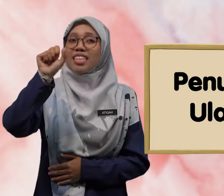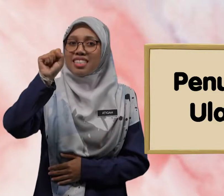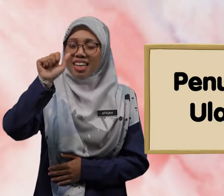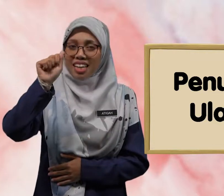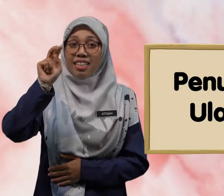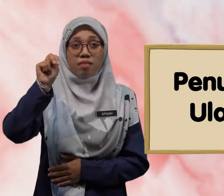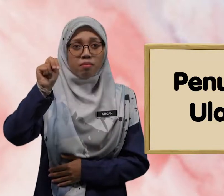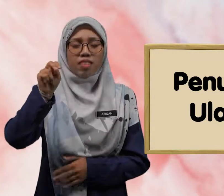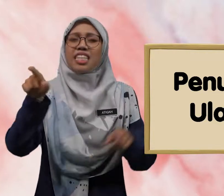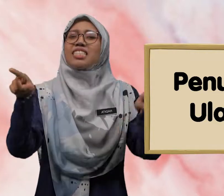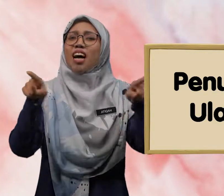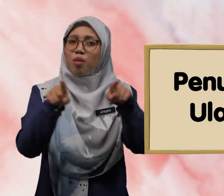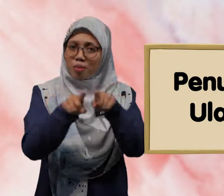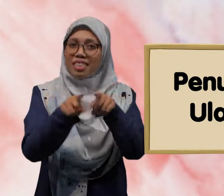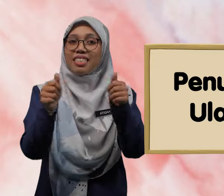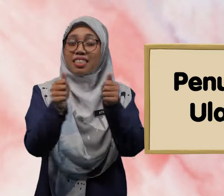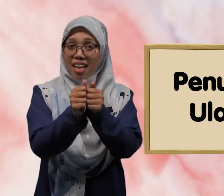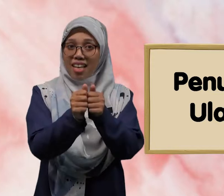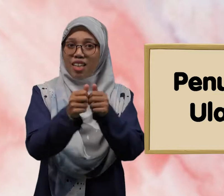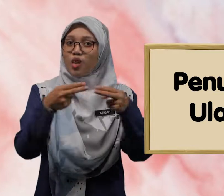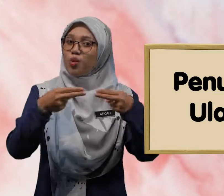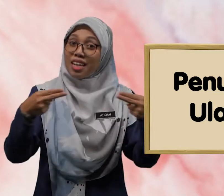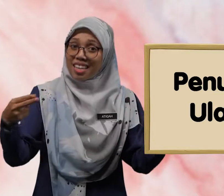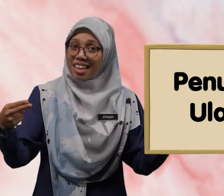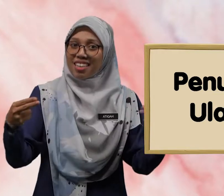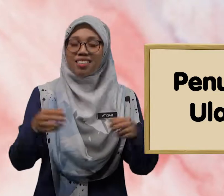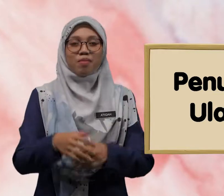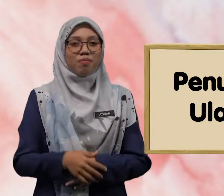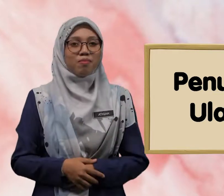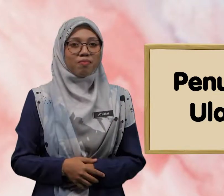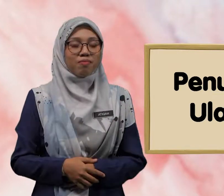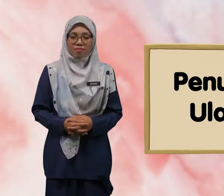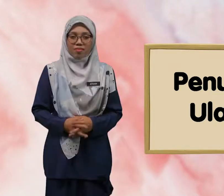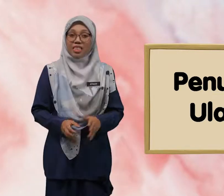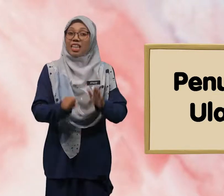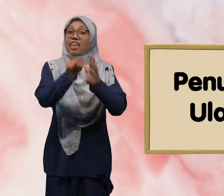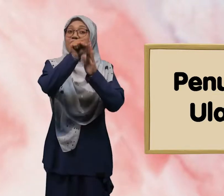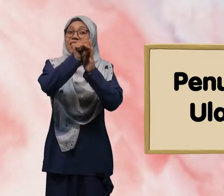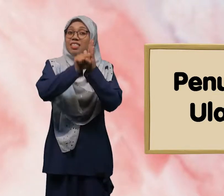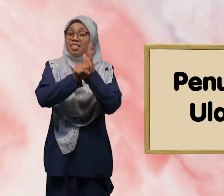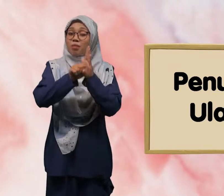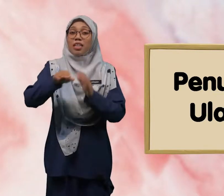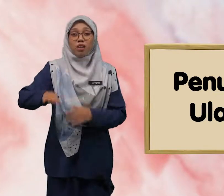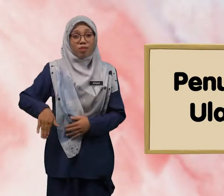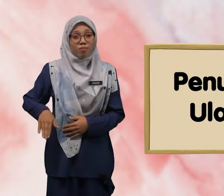ulasan = huraian sukatan Hai sebelum